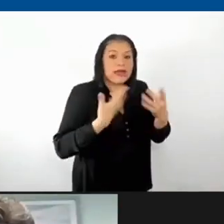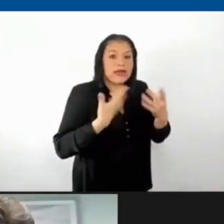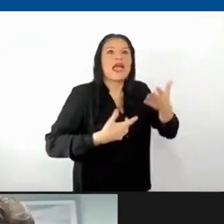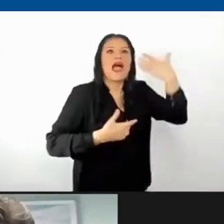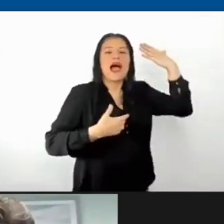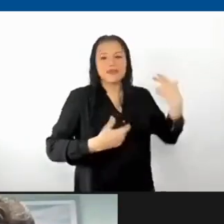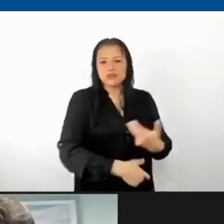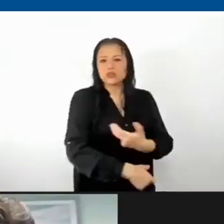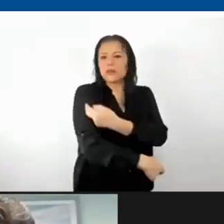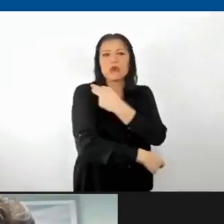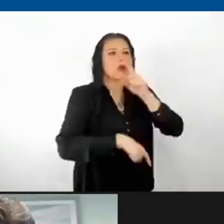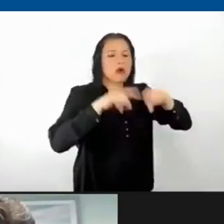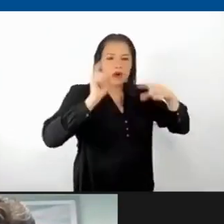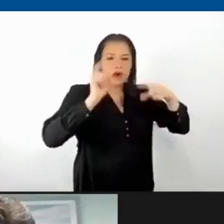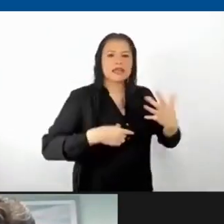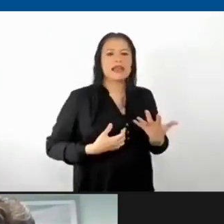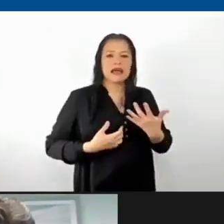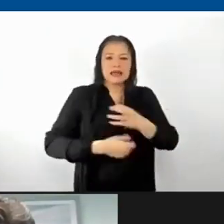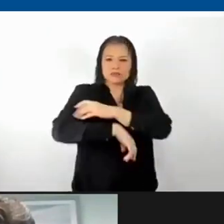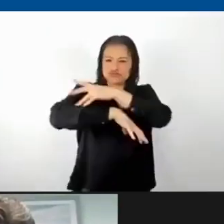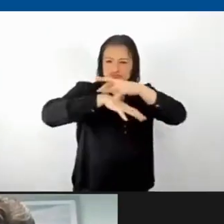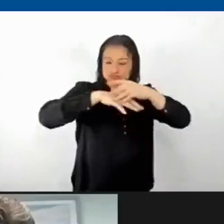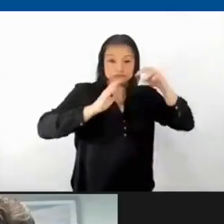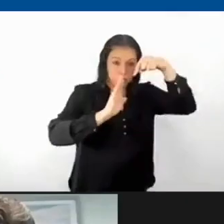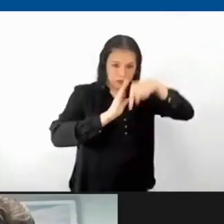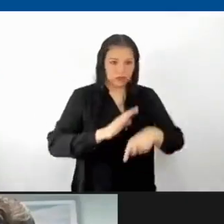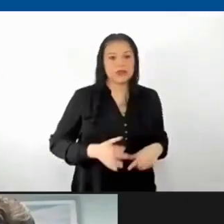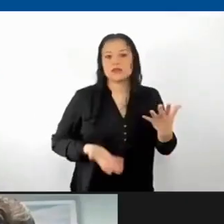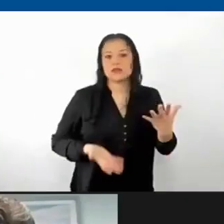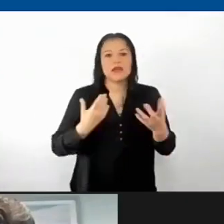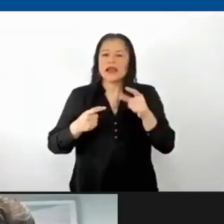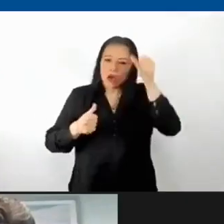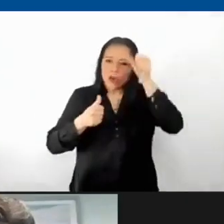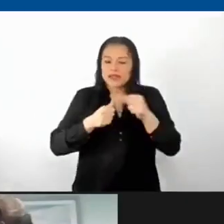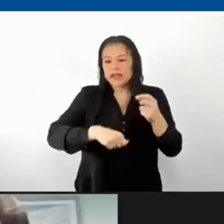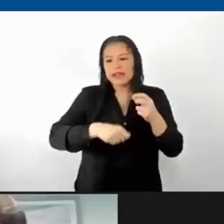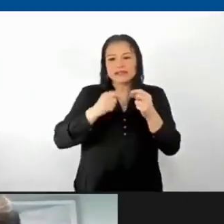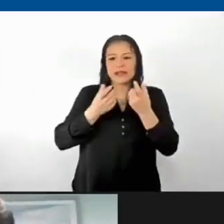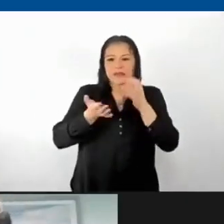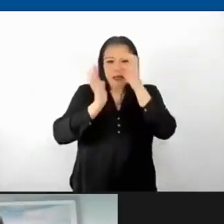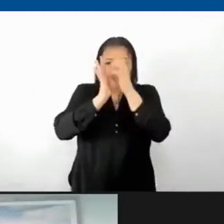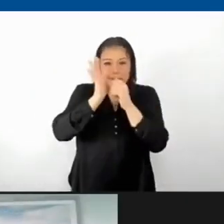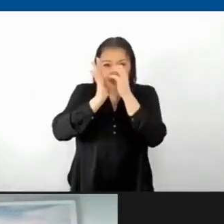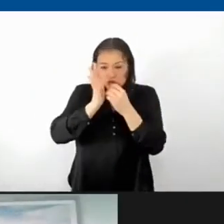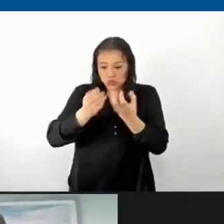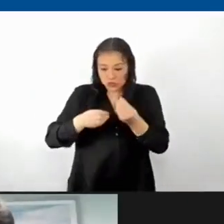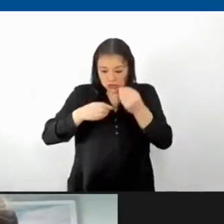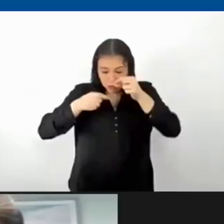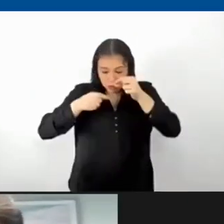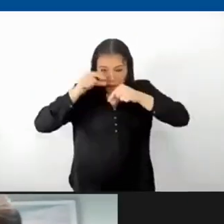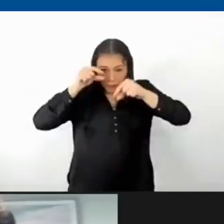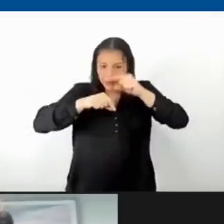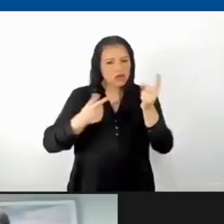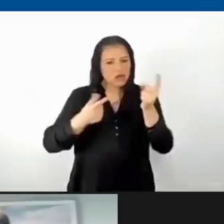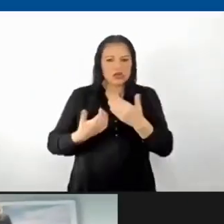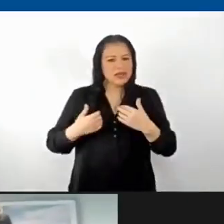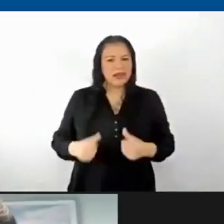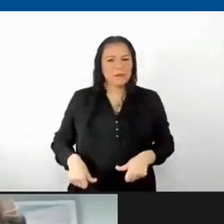una vacuna con virus vivo. Por ejemplo, pacientes con ciertos tipos de cáncer, pacientes con ciertos tipos